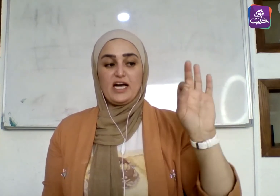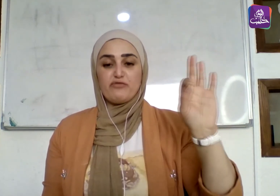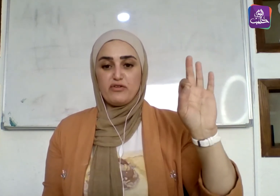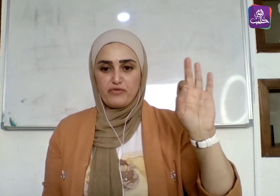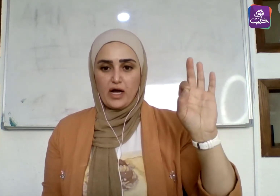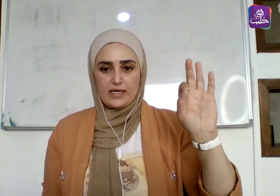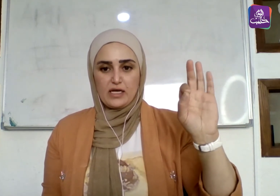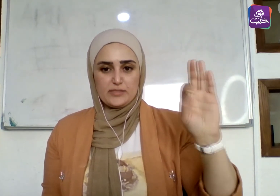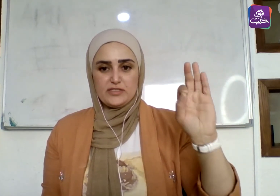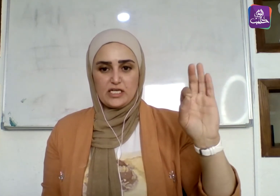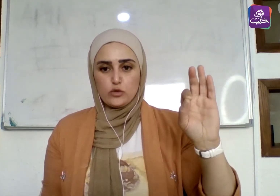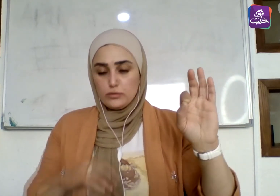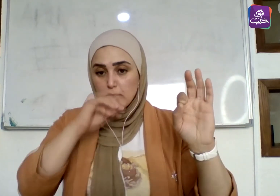حرف الفاء حكيناها اذا بتتذكروا.